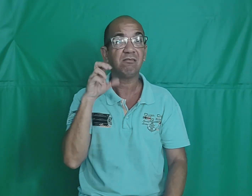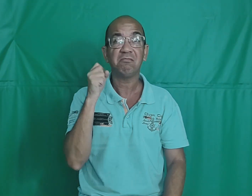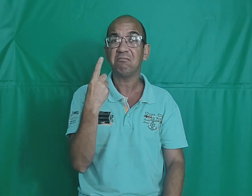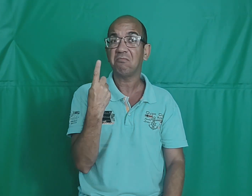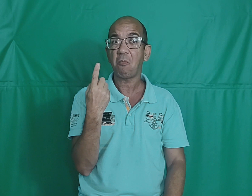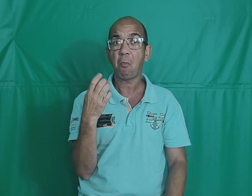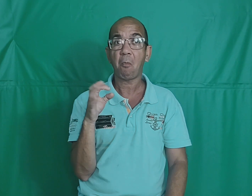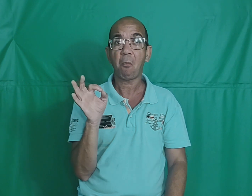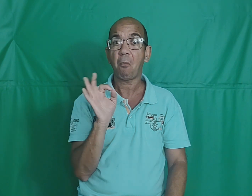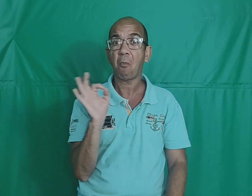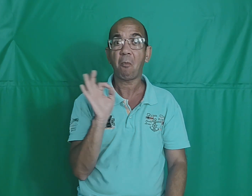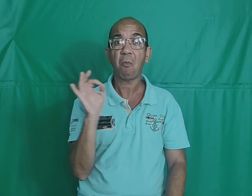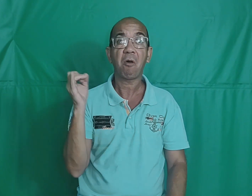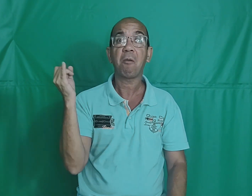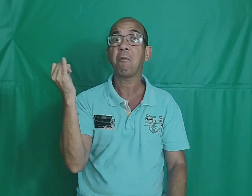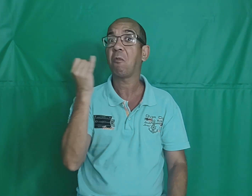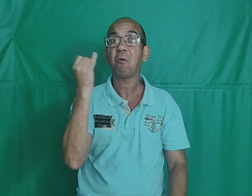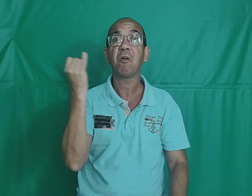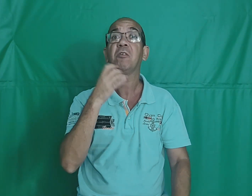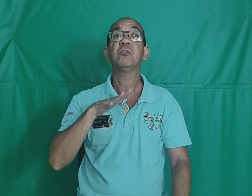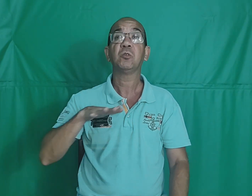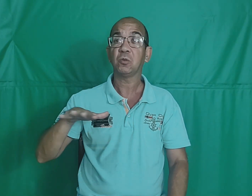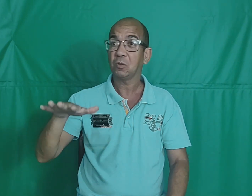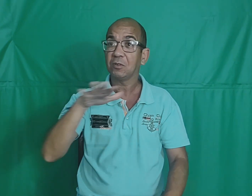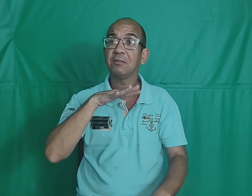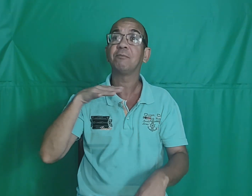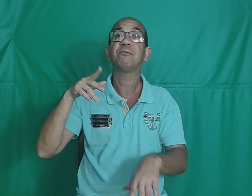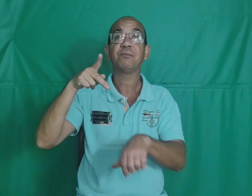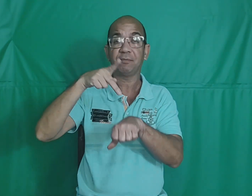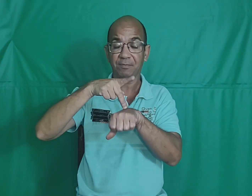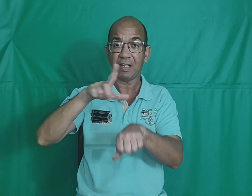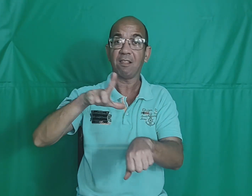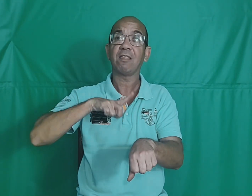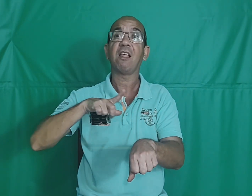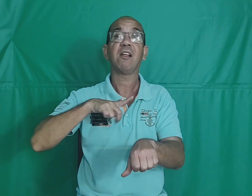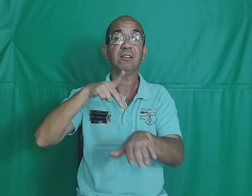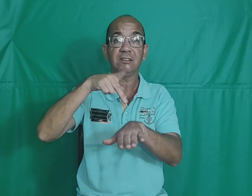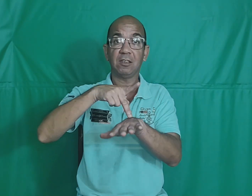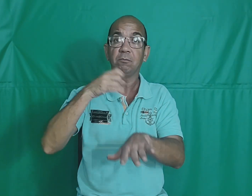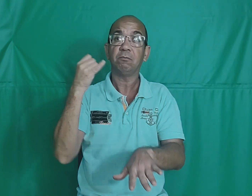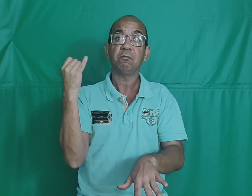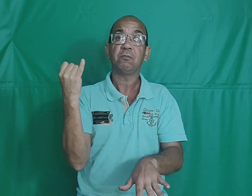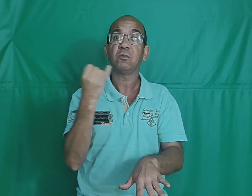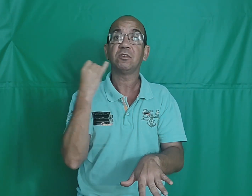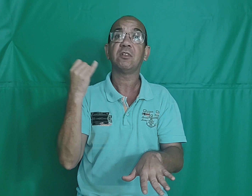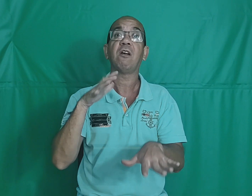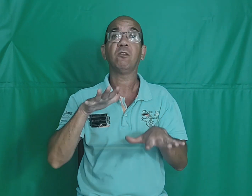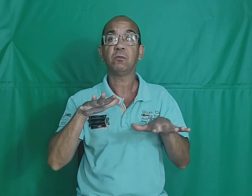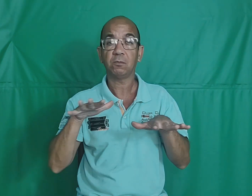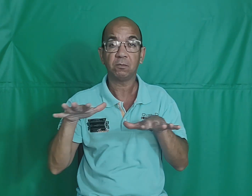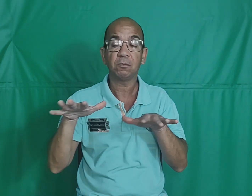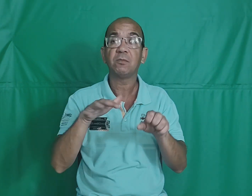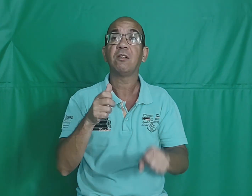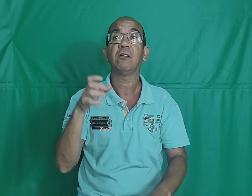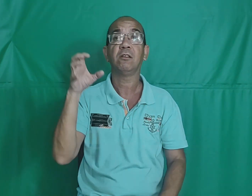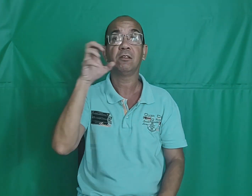não de surdos. É importantíssimo que as paróquias tenham essa sensibilidade de ter acessibilidade em